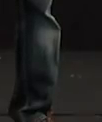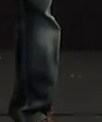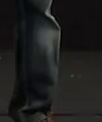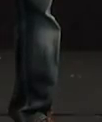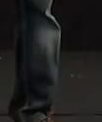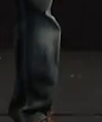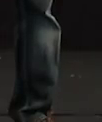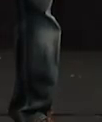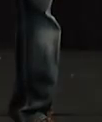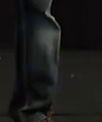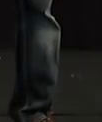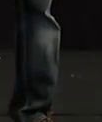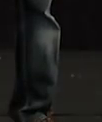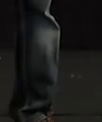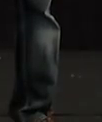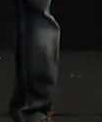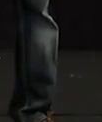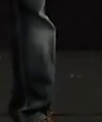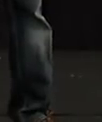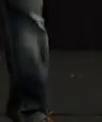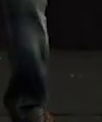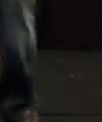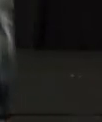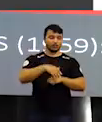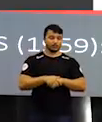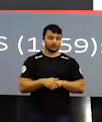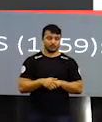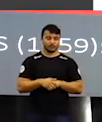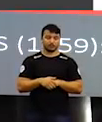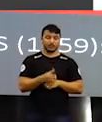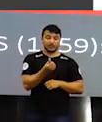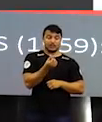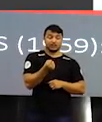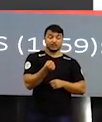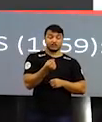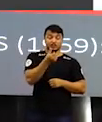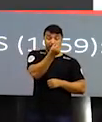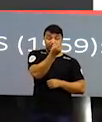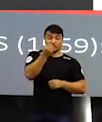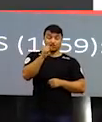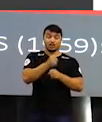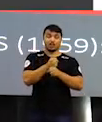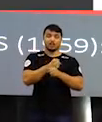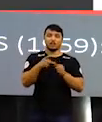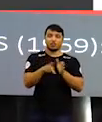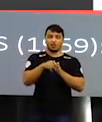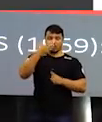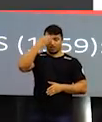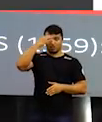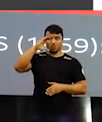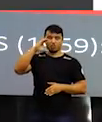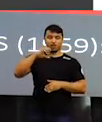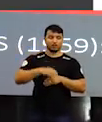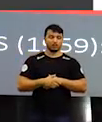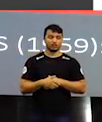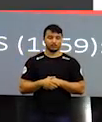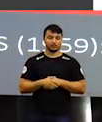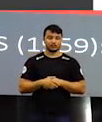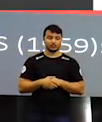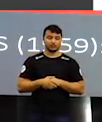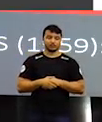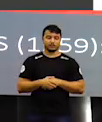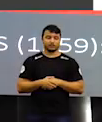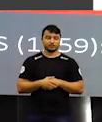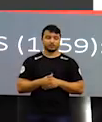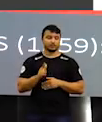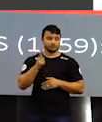de Taiwan, certo? 60 anos da Revolução Cubana. Vejam como esse ano